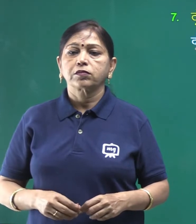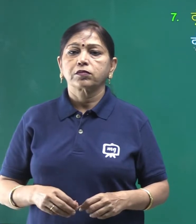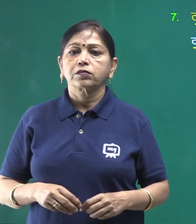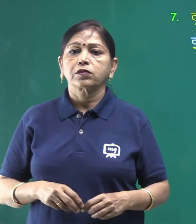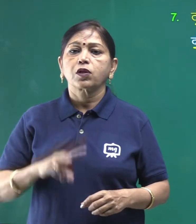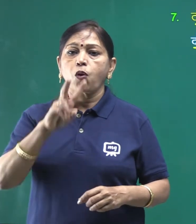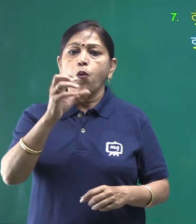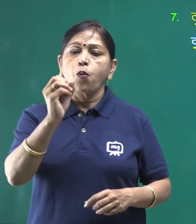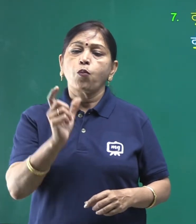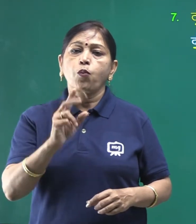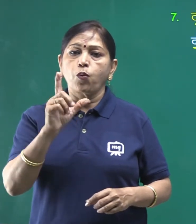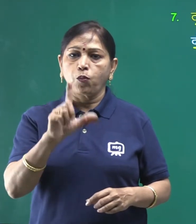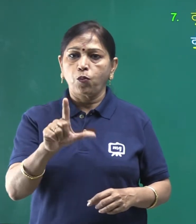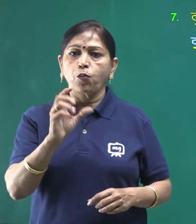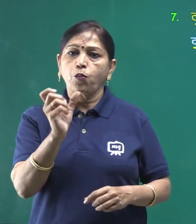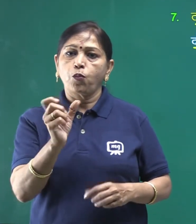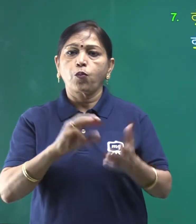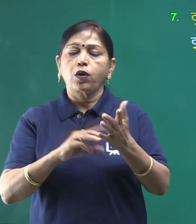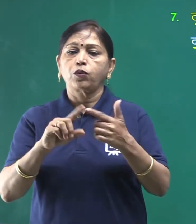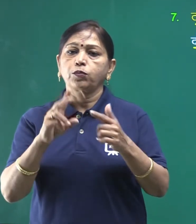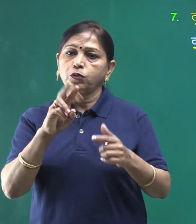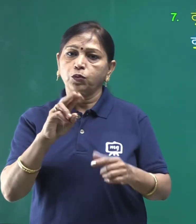आयतन दोनों